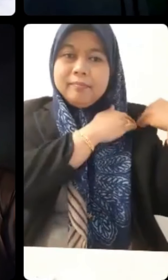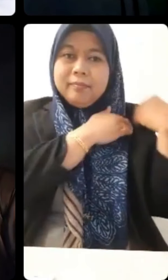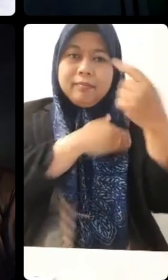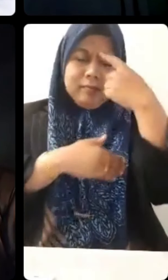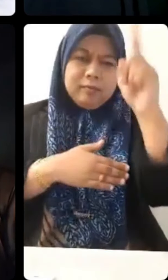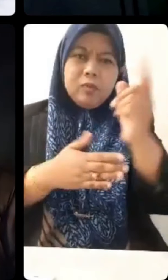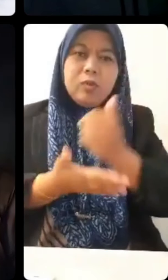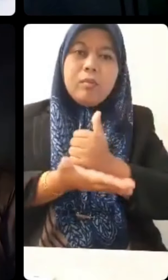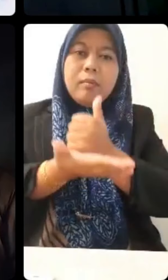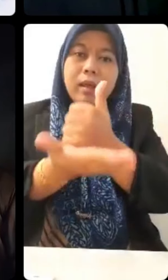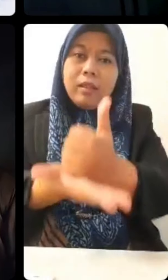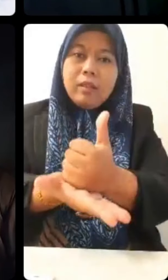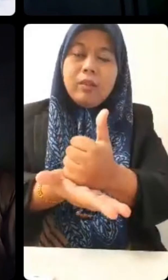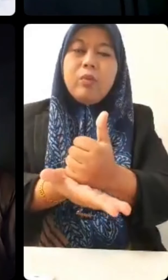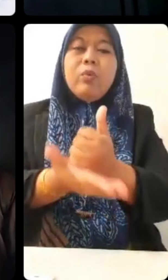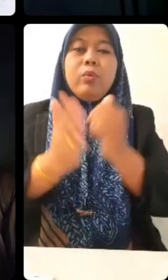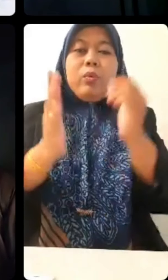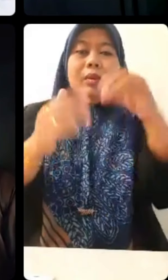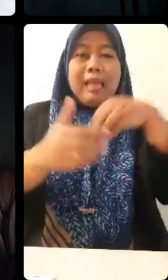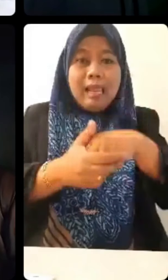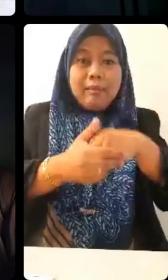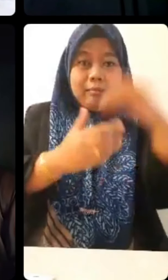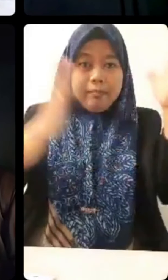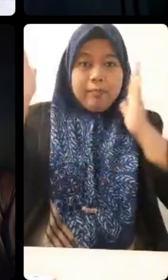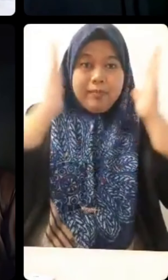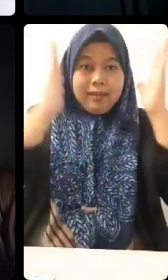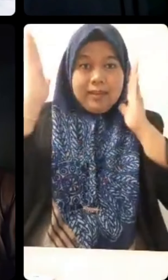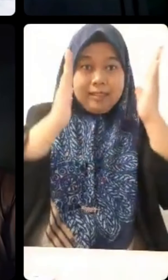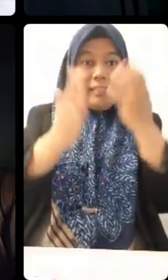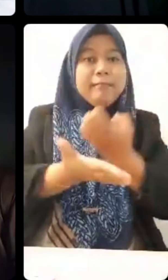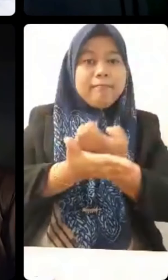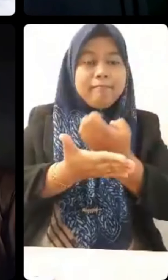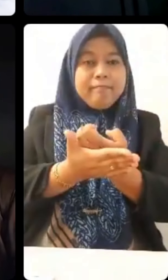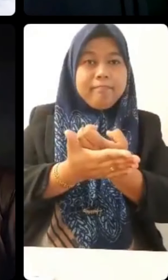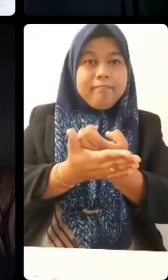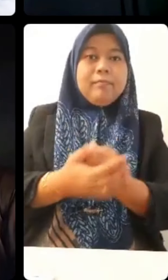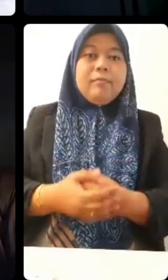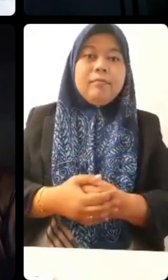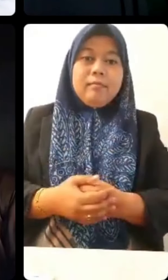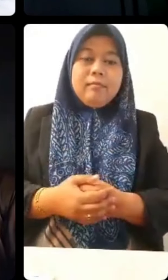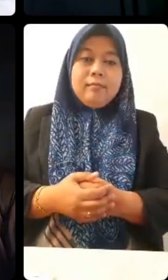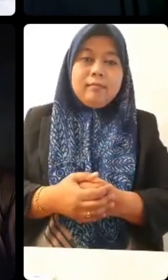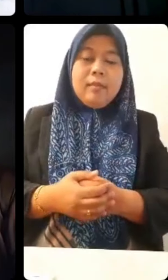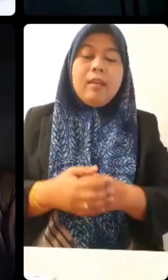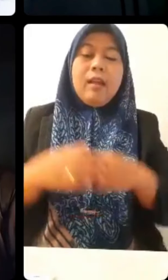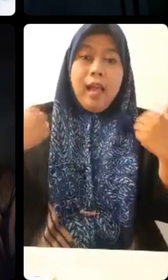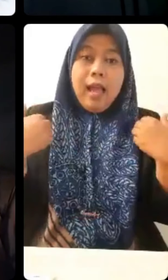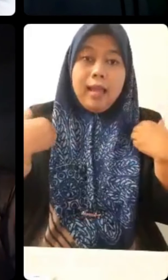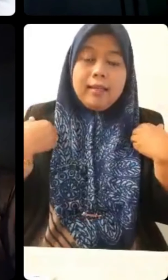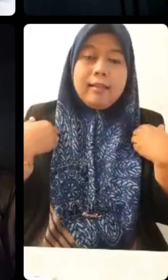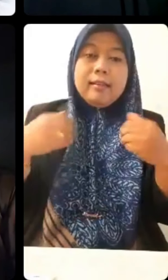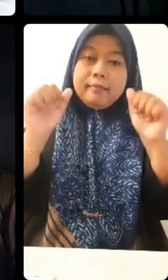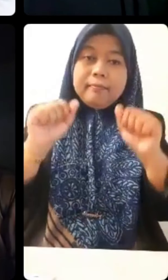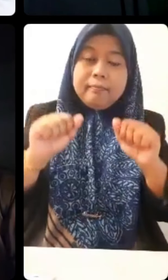negara. Secara tak langsung sebenarnya. Malah dengan kemudahan yang sentiasa diberikan, dipertingkatkan oleh kerajaan dan